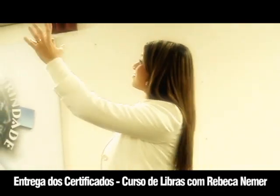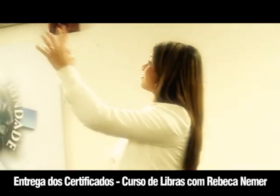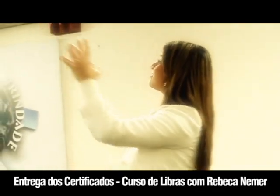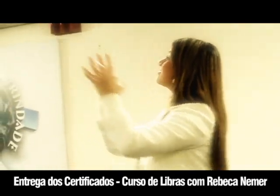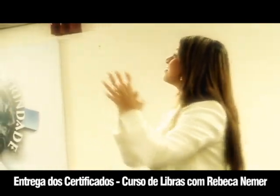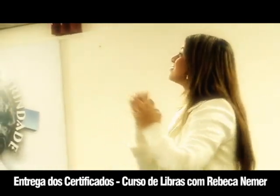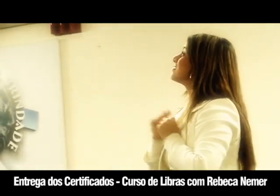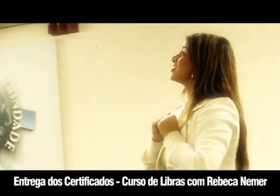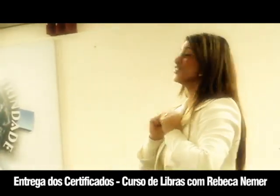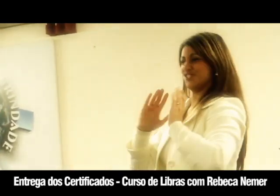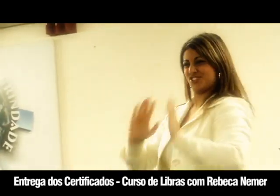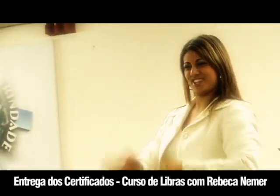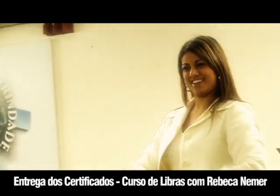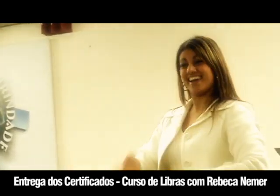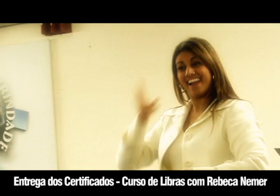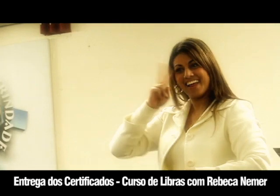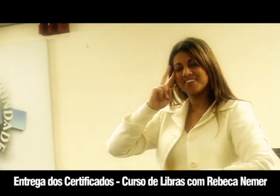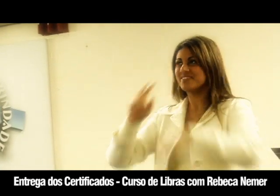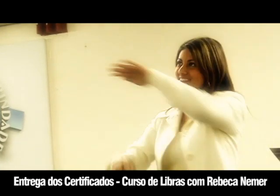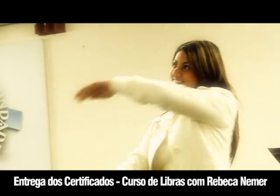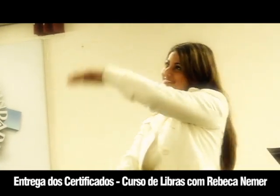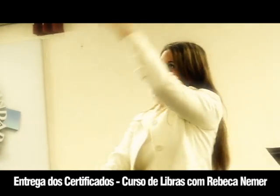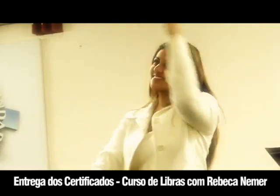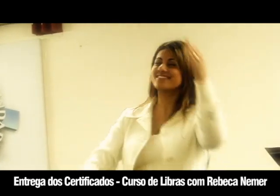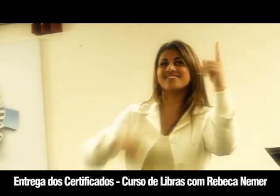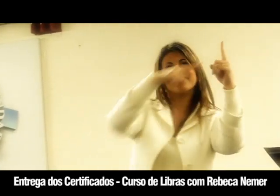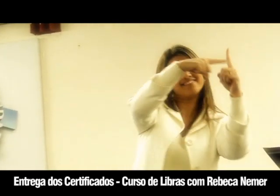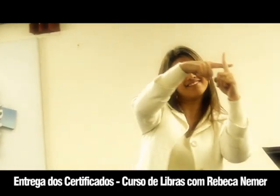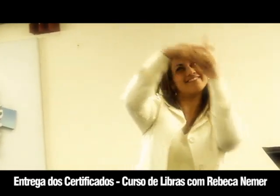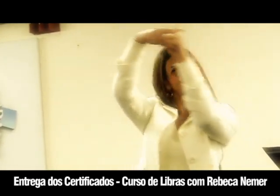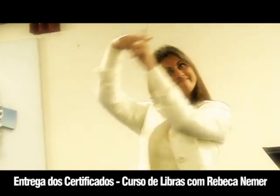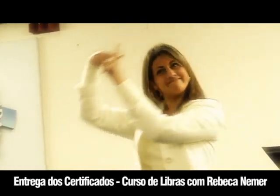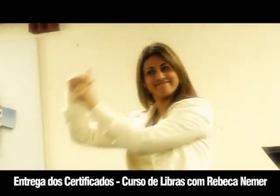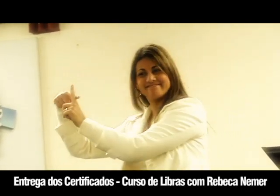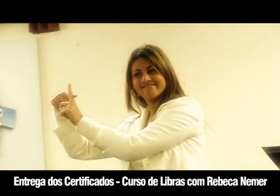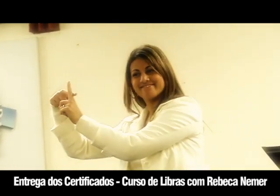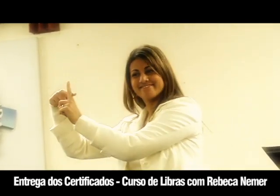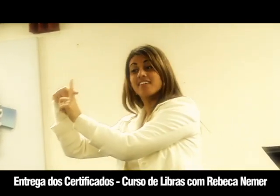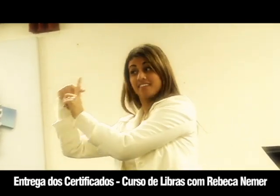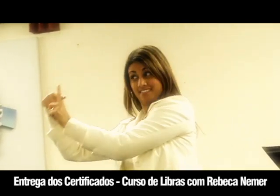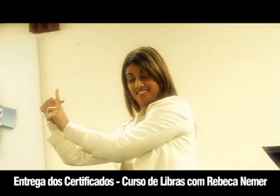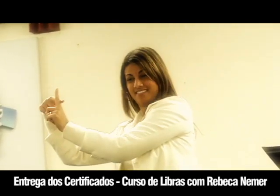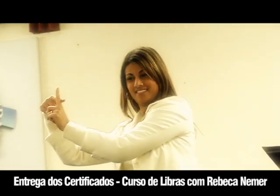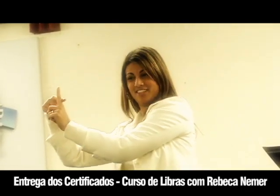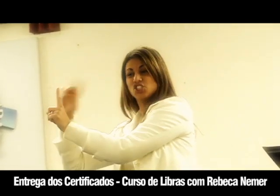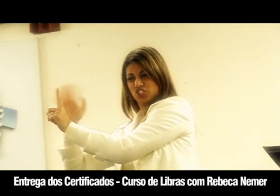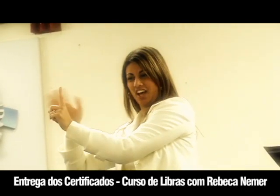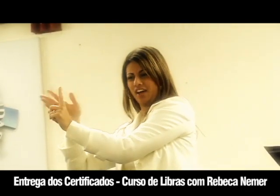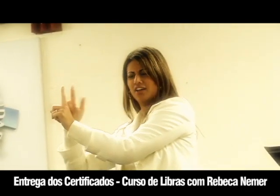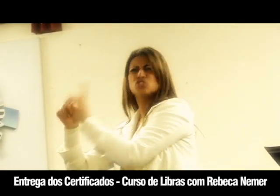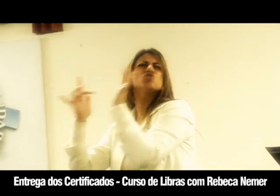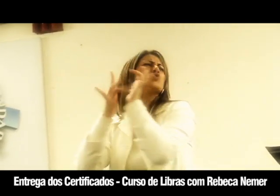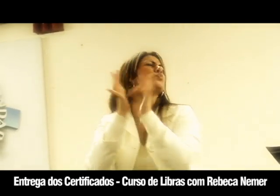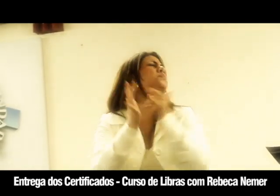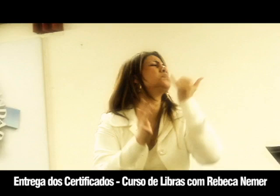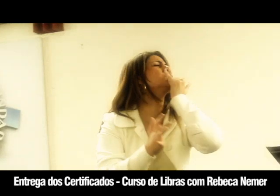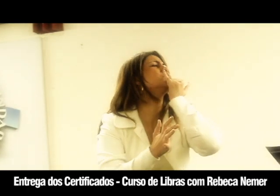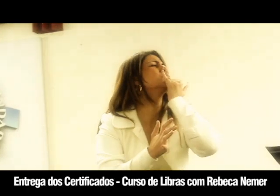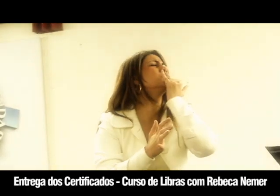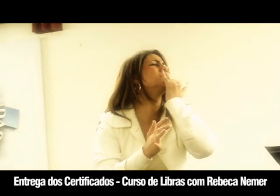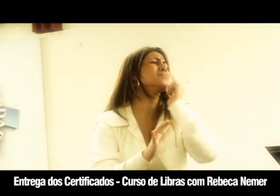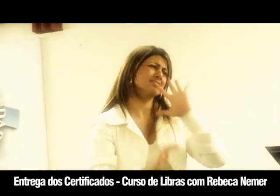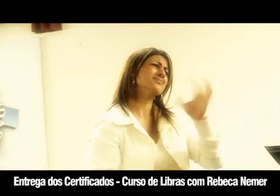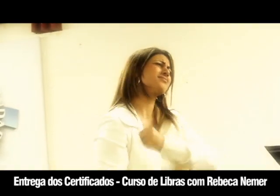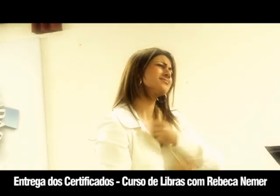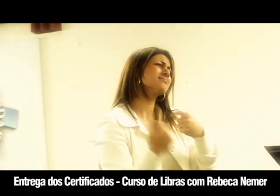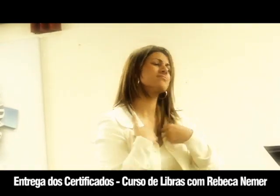disse para Jesus: lembra-te de mim quando entrares no teu reino. Aquele homem, ele morreu para o pecado. O primeiro morreu